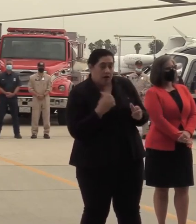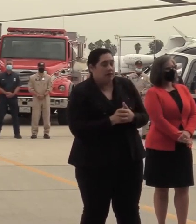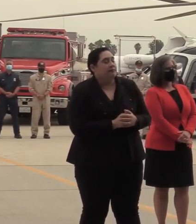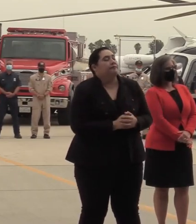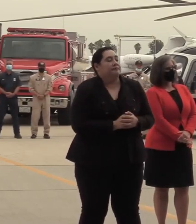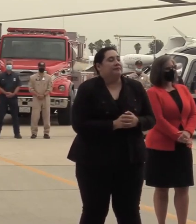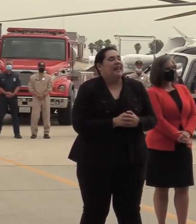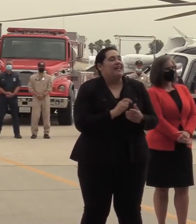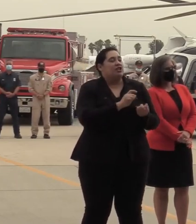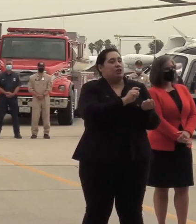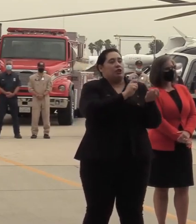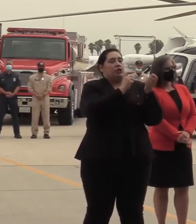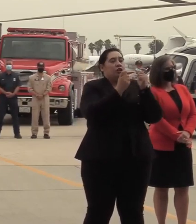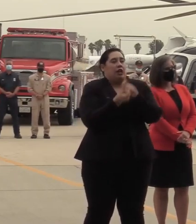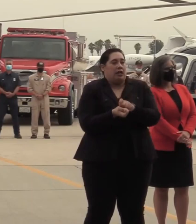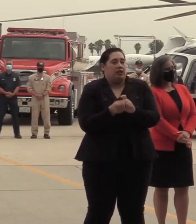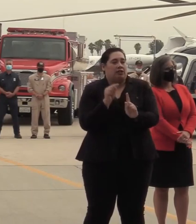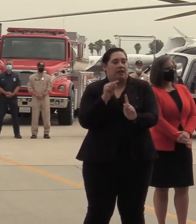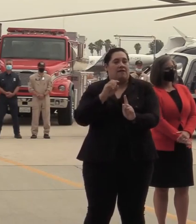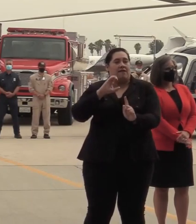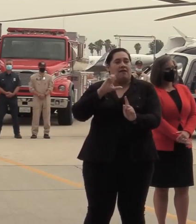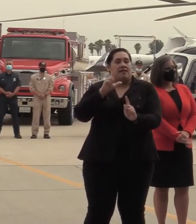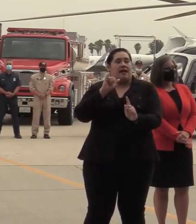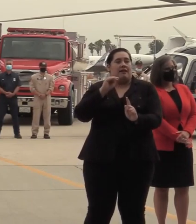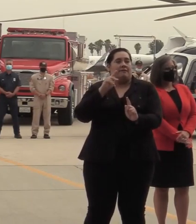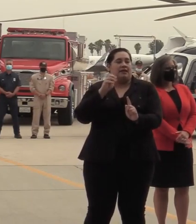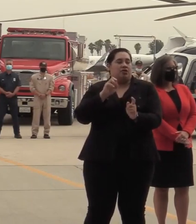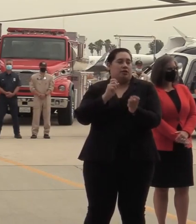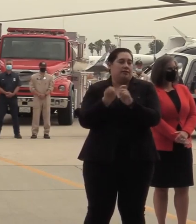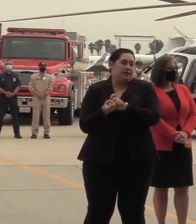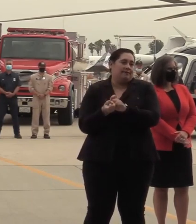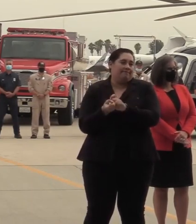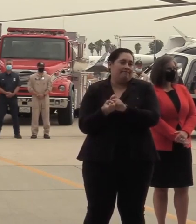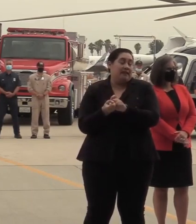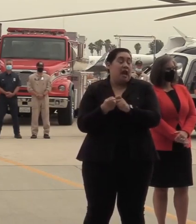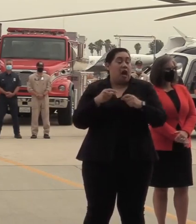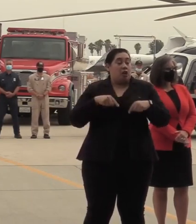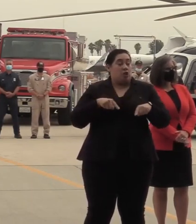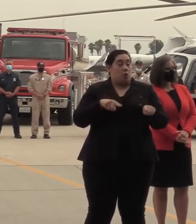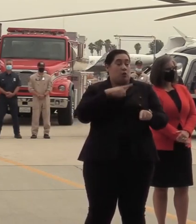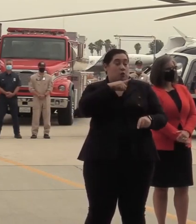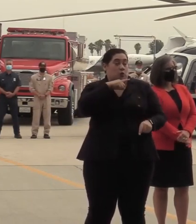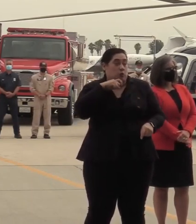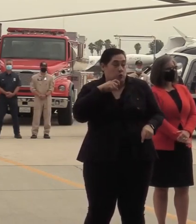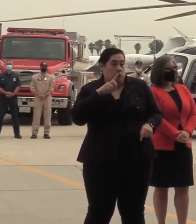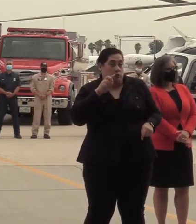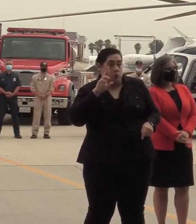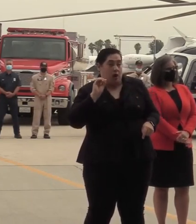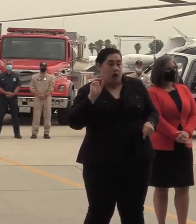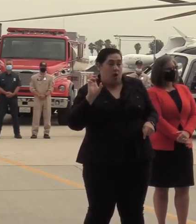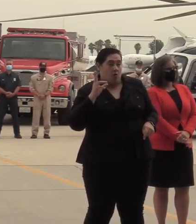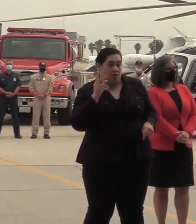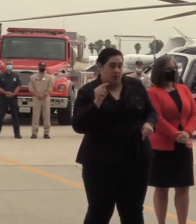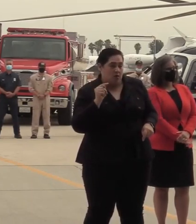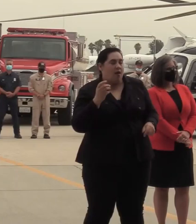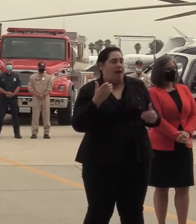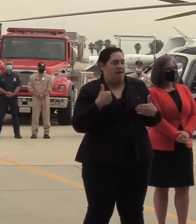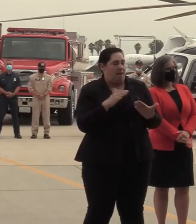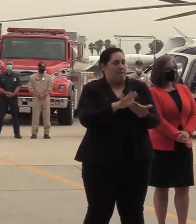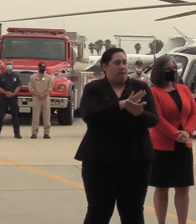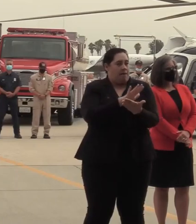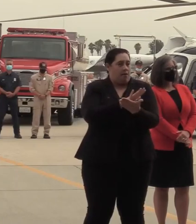del cambio climático. Y durante esta sequía, tenemos un